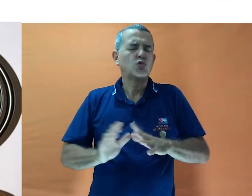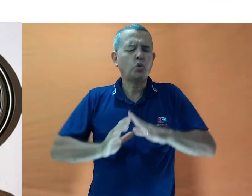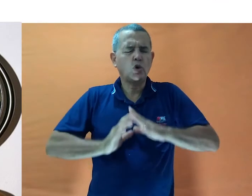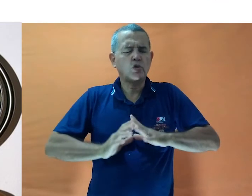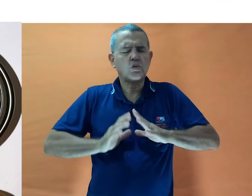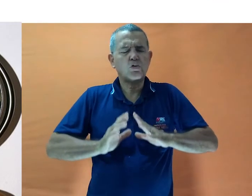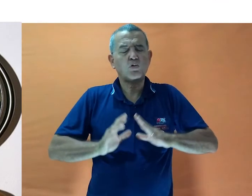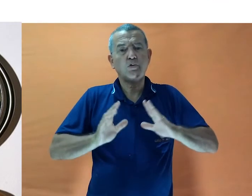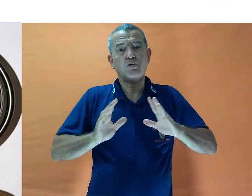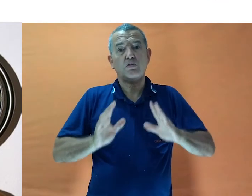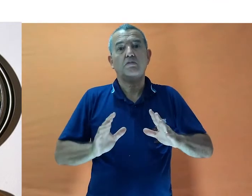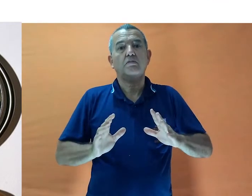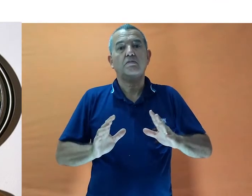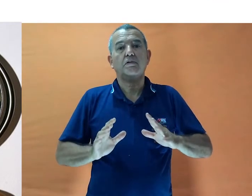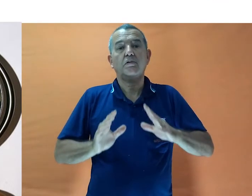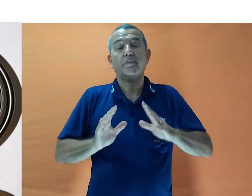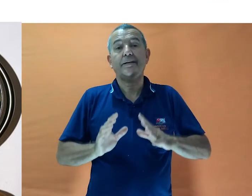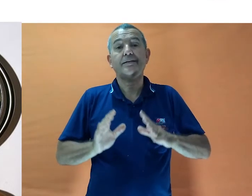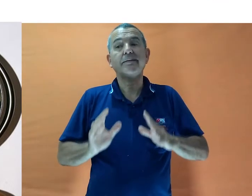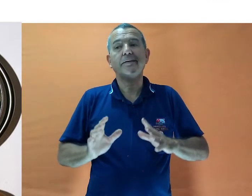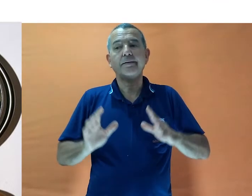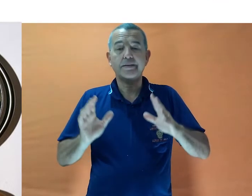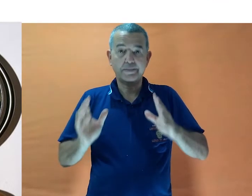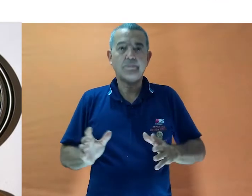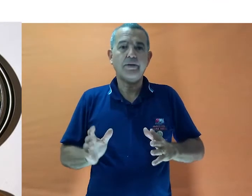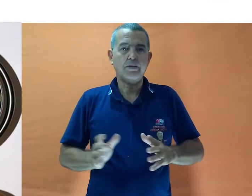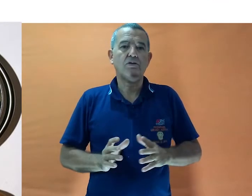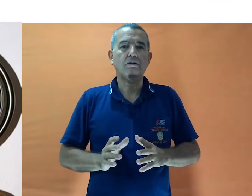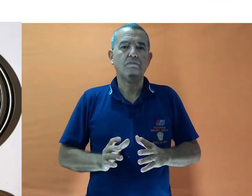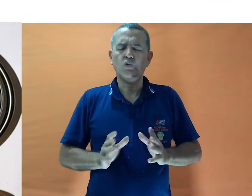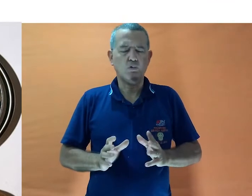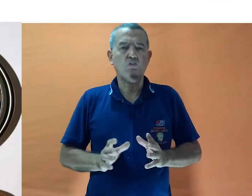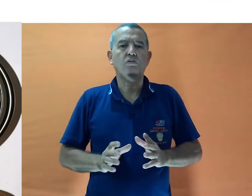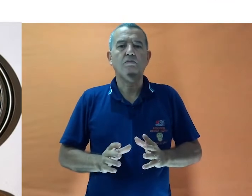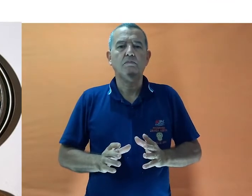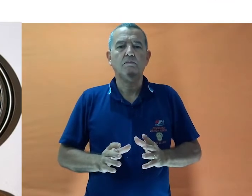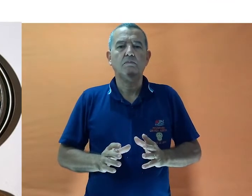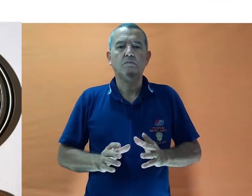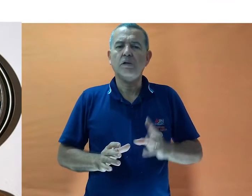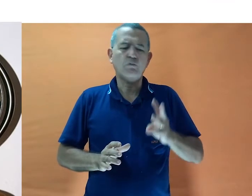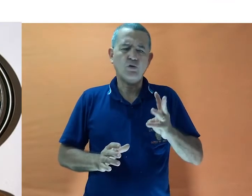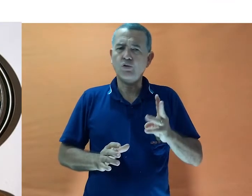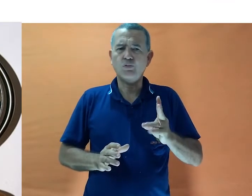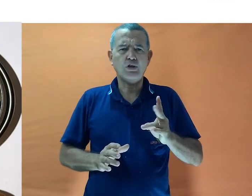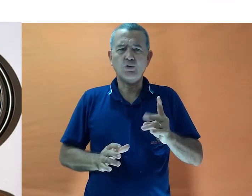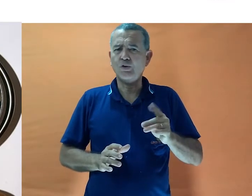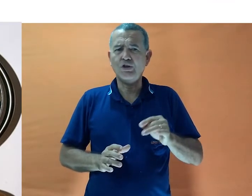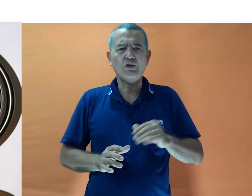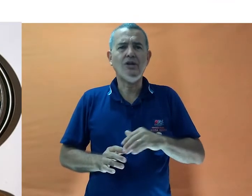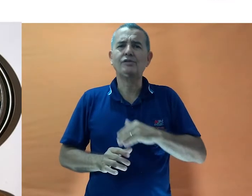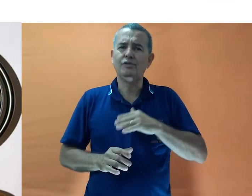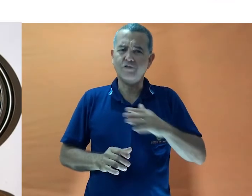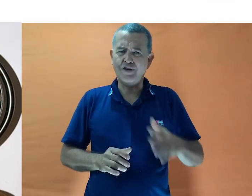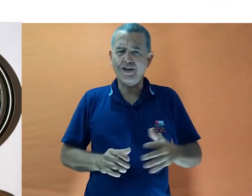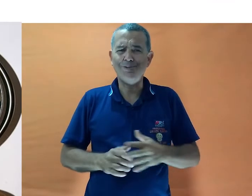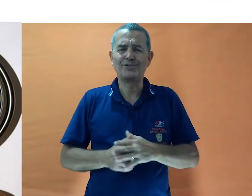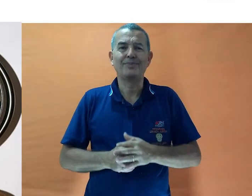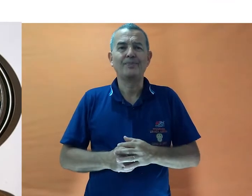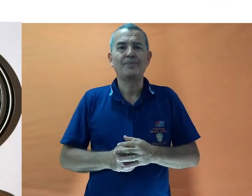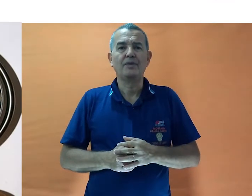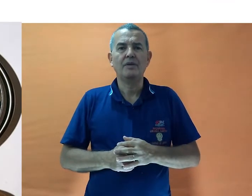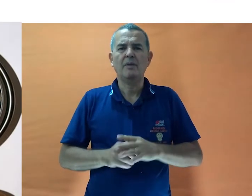hora, todos os surdos que eu apresentei essa imagem, todos, não foi um, nem dois, nem três, foram